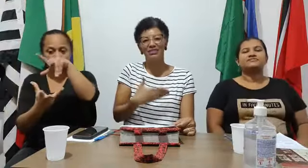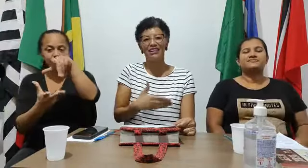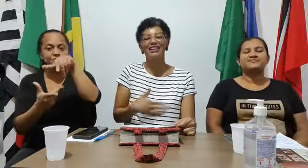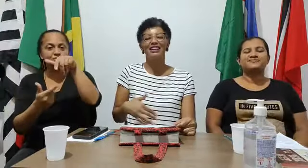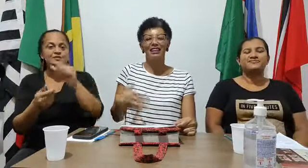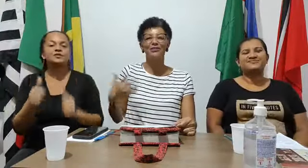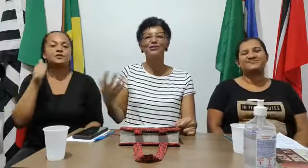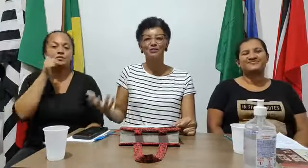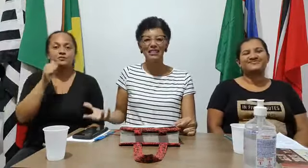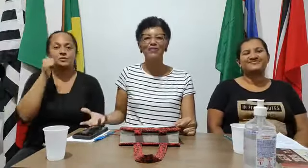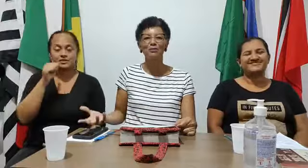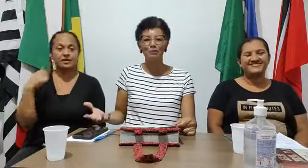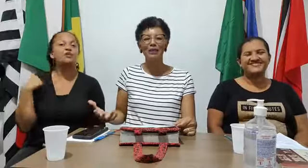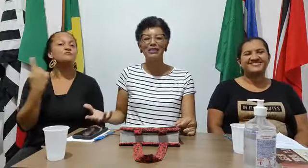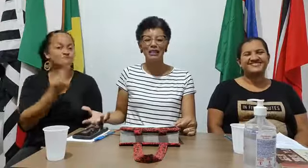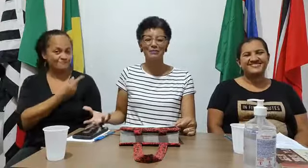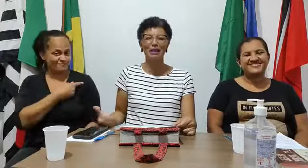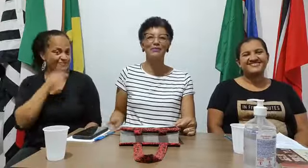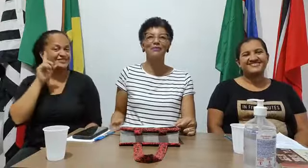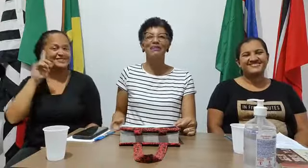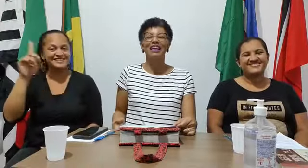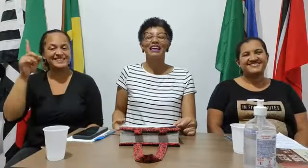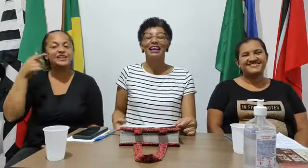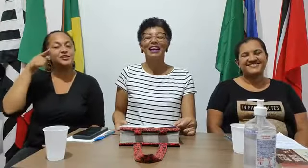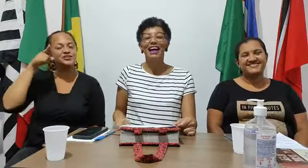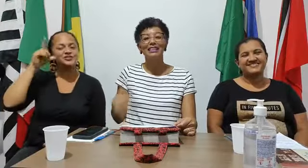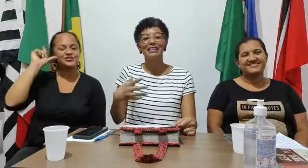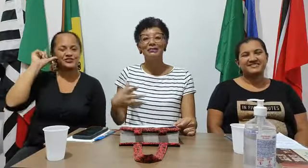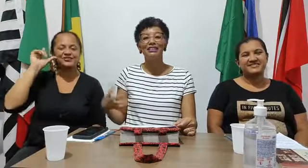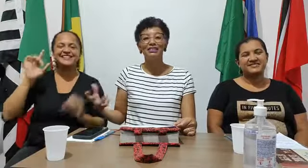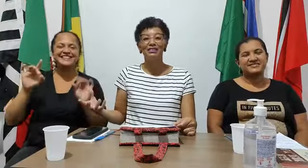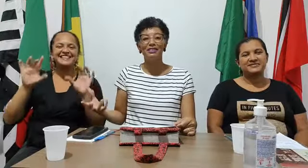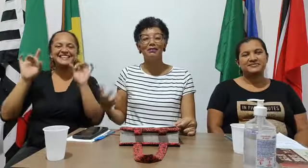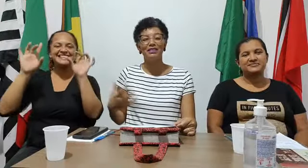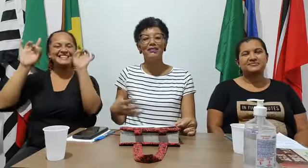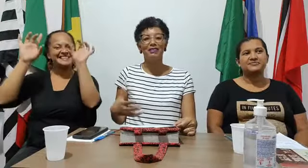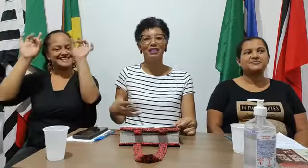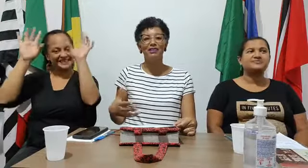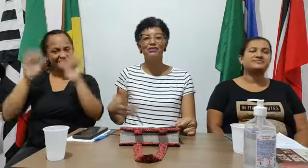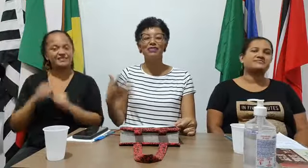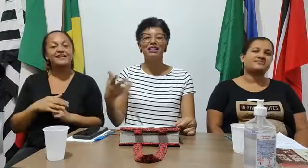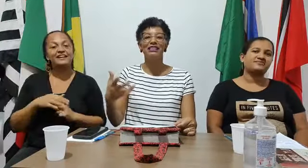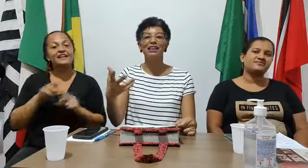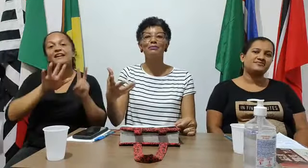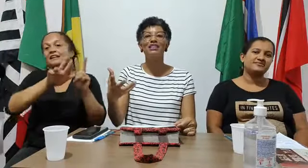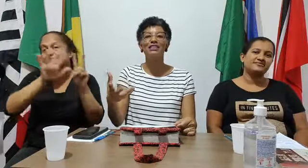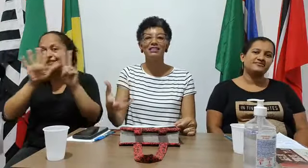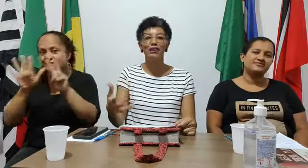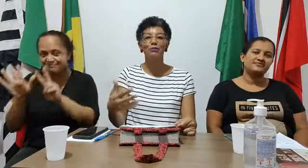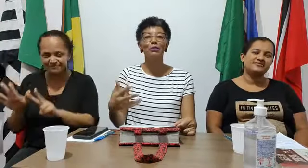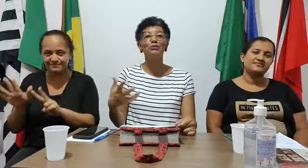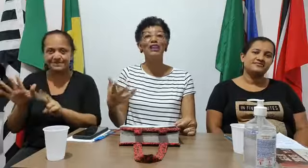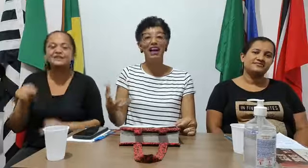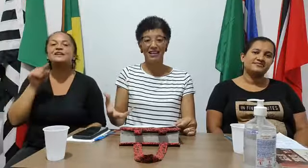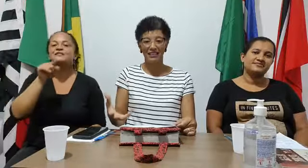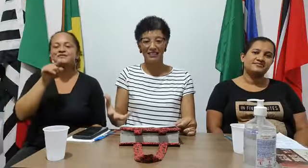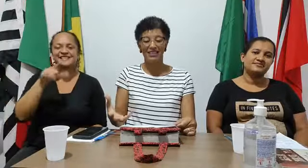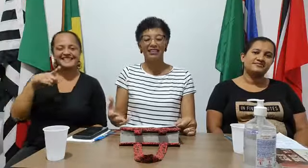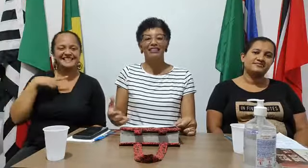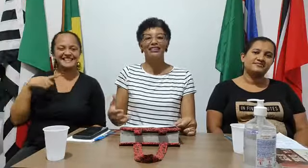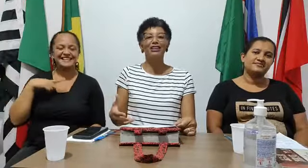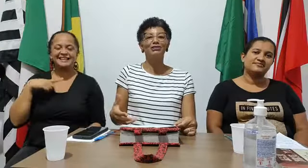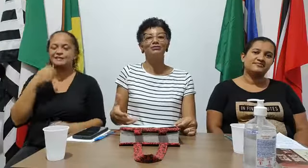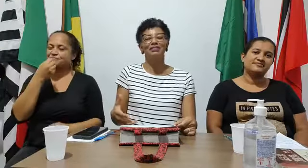mas ontem é um dia específico para nós celebrarmos. Essa semana vai ser uma semana onde você será ministrado por